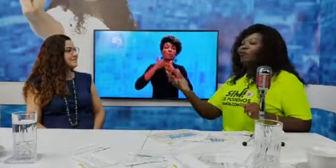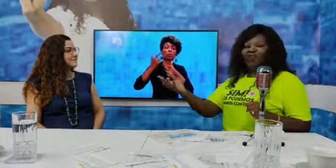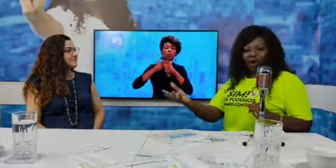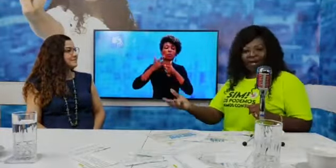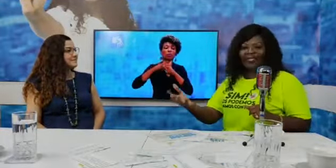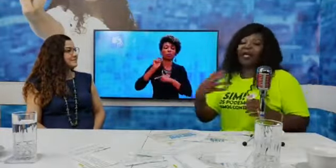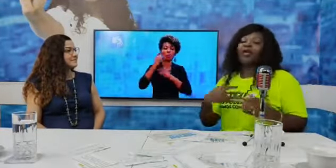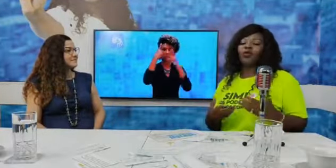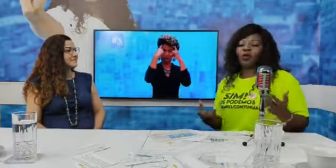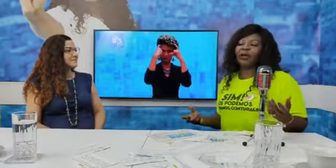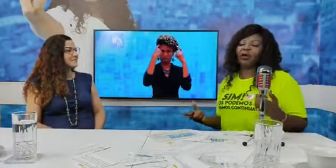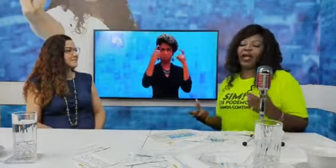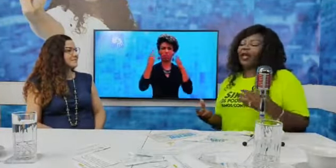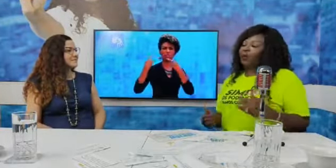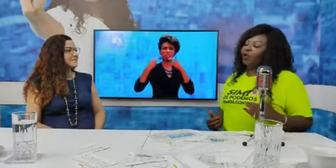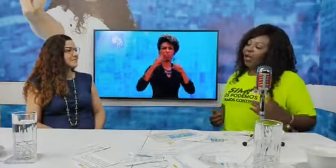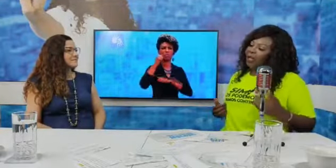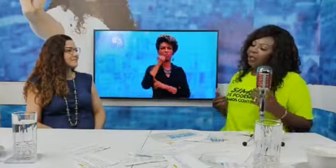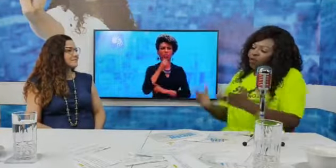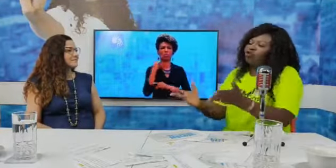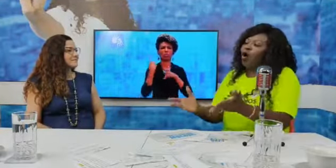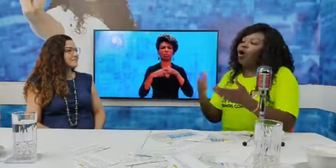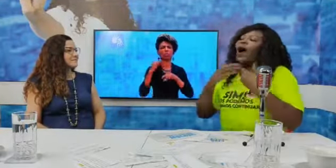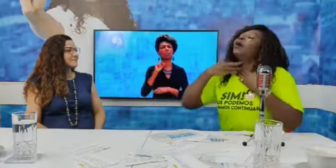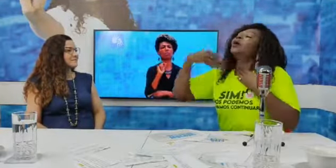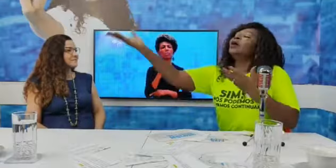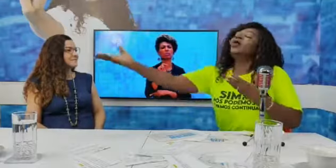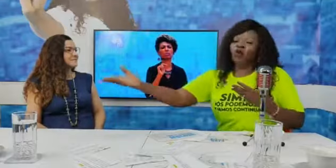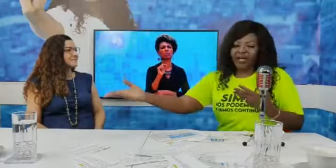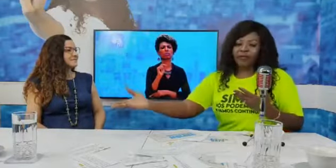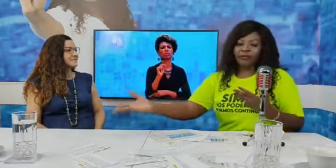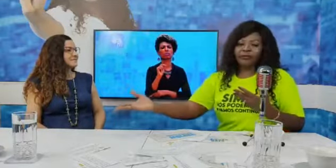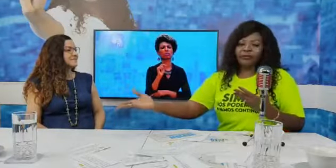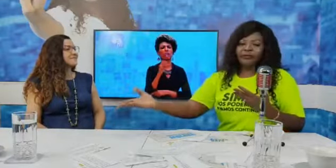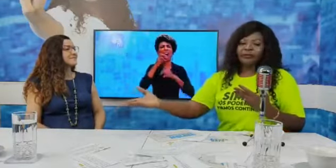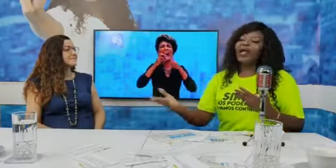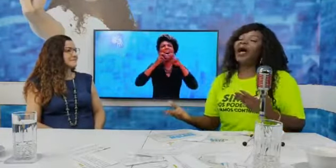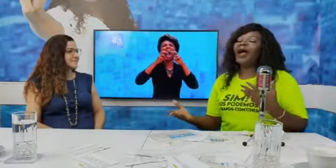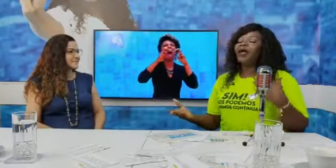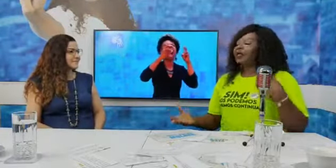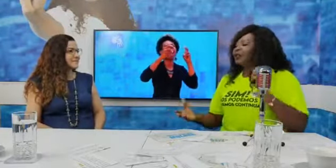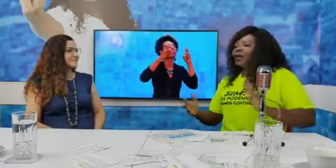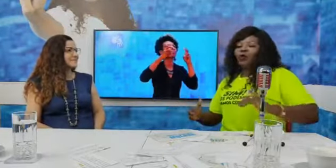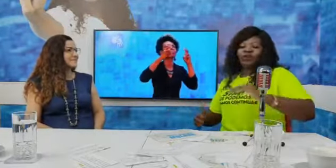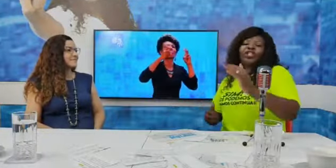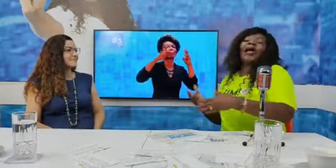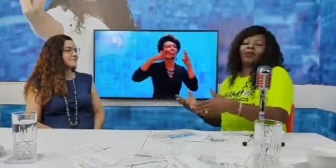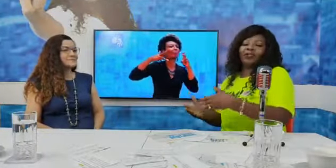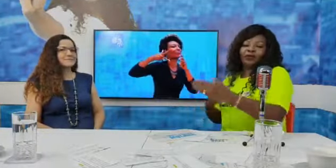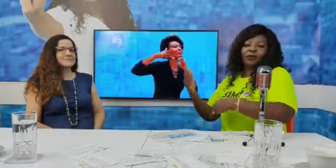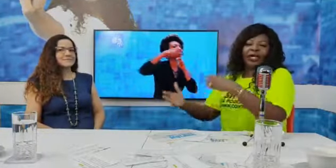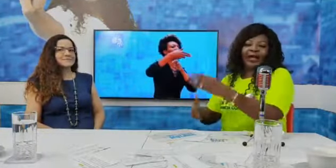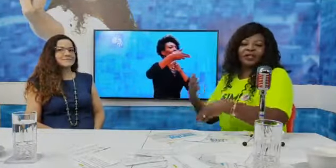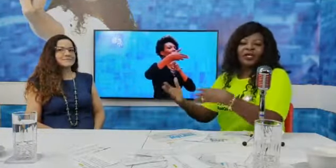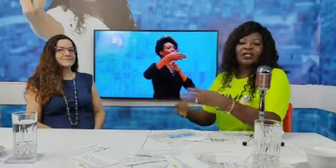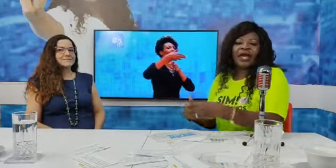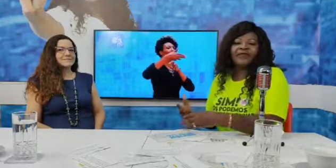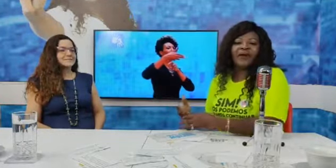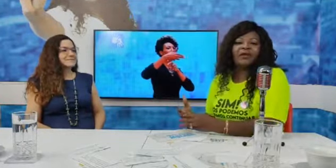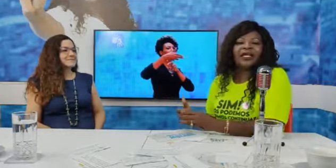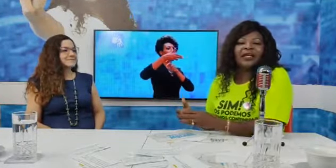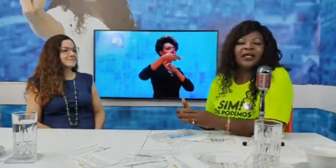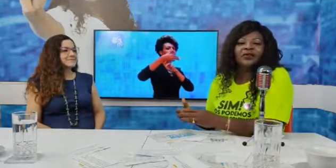como violência contra a mulher, porque não soa o grito, tá? Então, já é uma dificuldade.